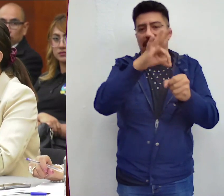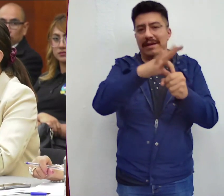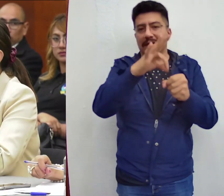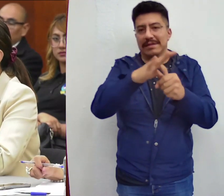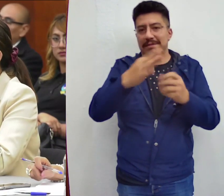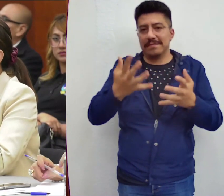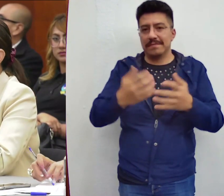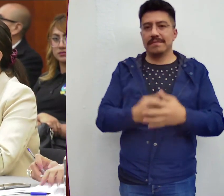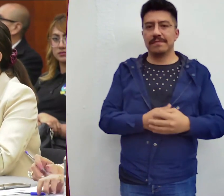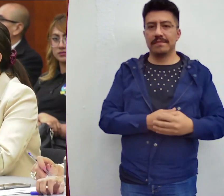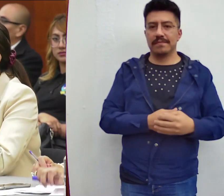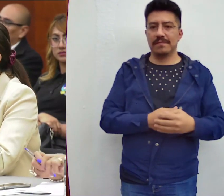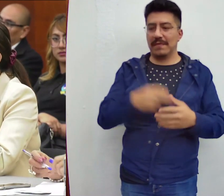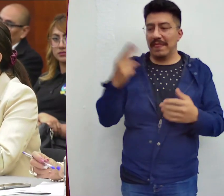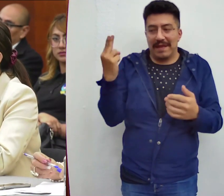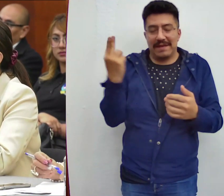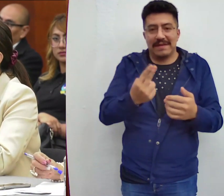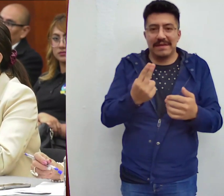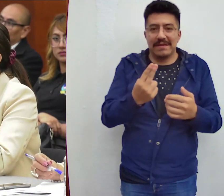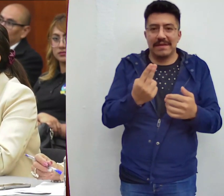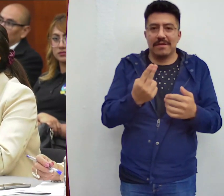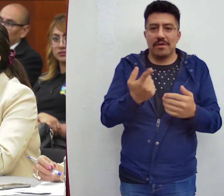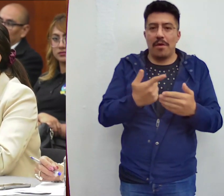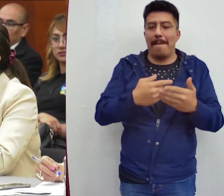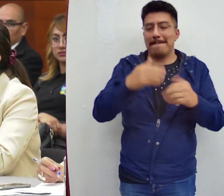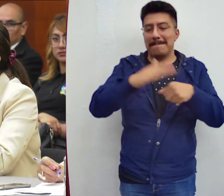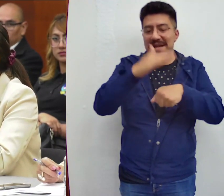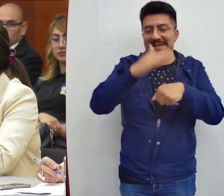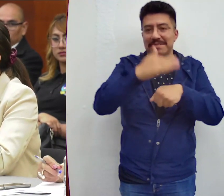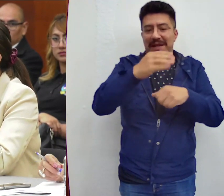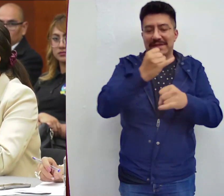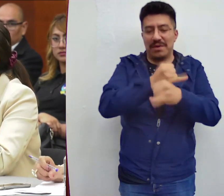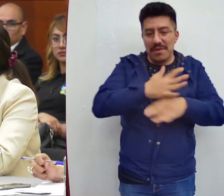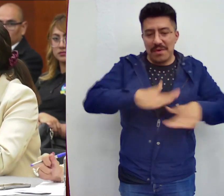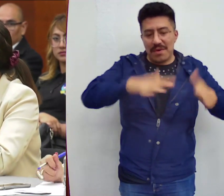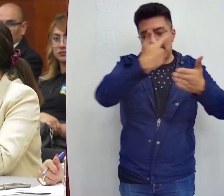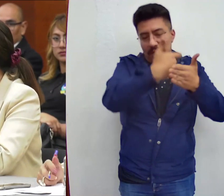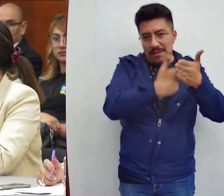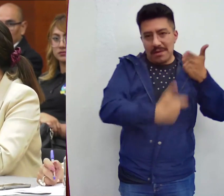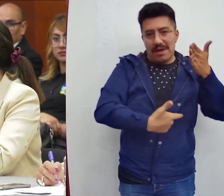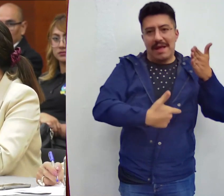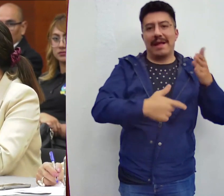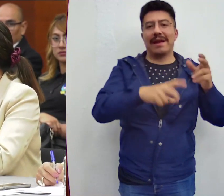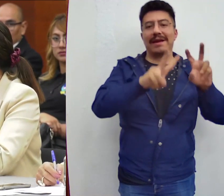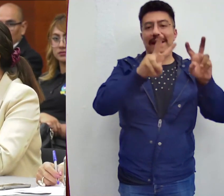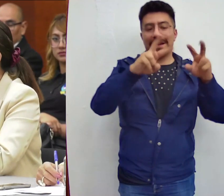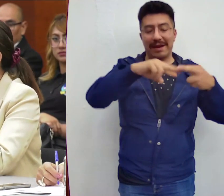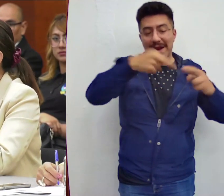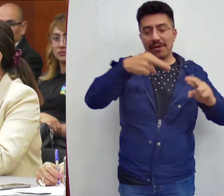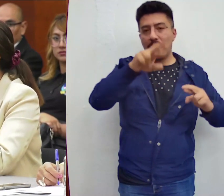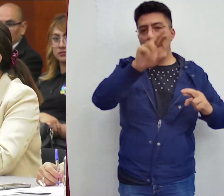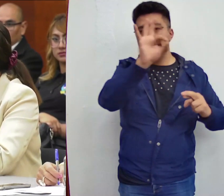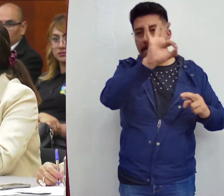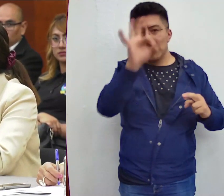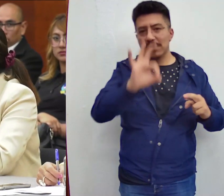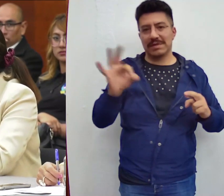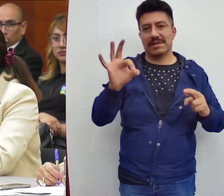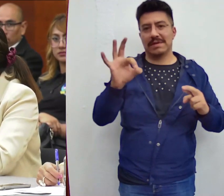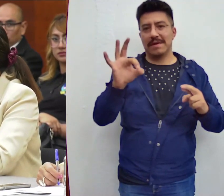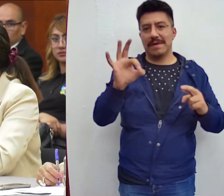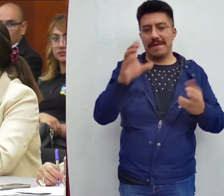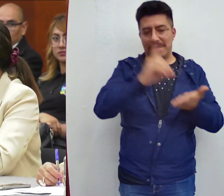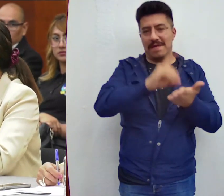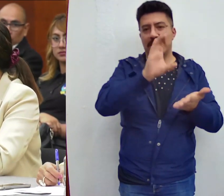referencia de que necesitaba tener unos datos congruentes en porcentaje. No nada más